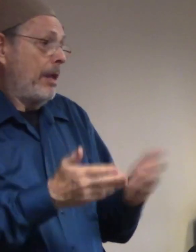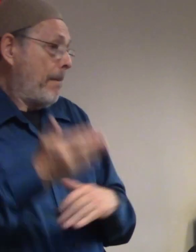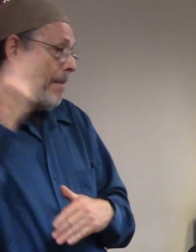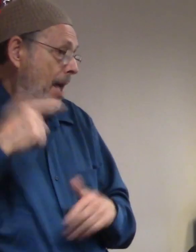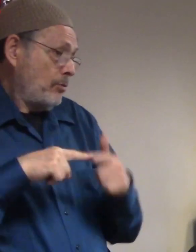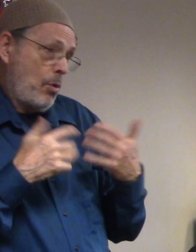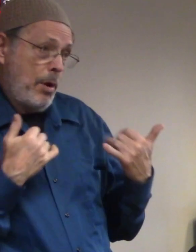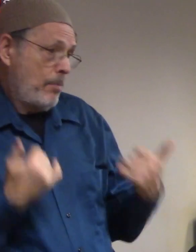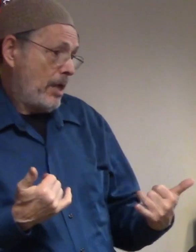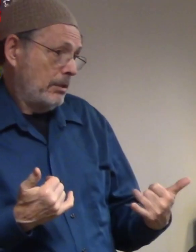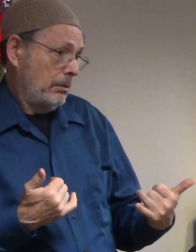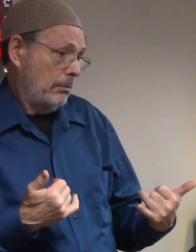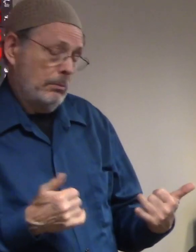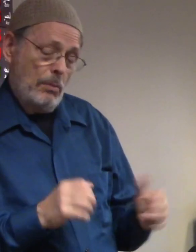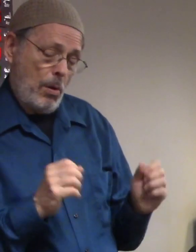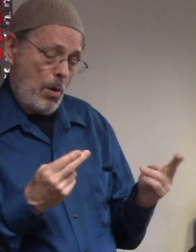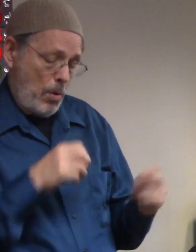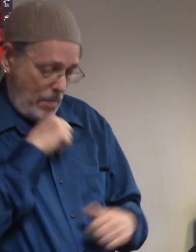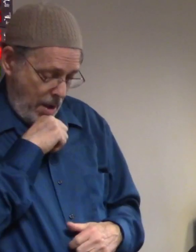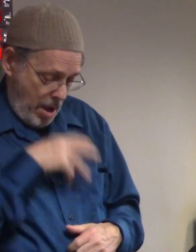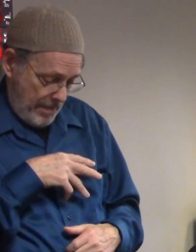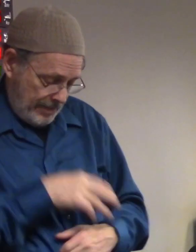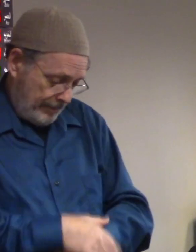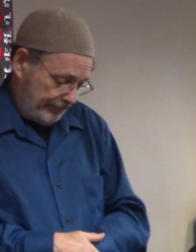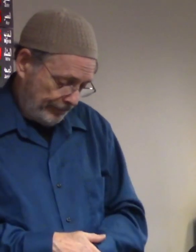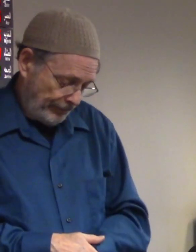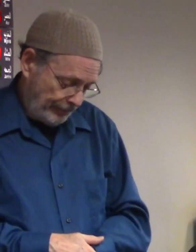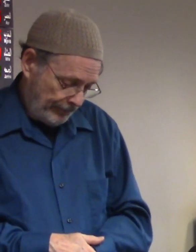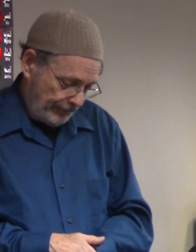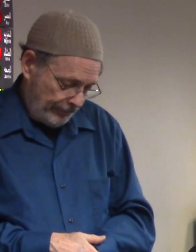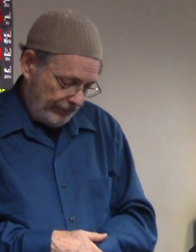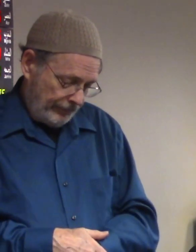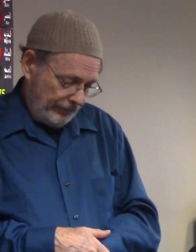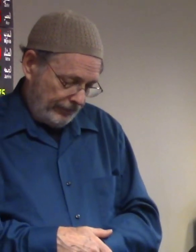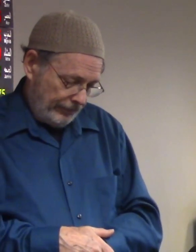to him, يوم لا يغزي الله النبي